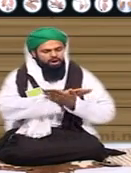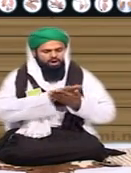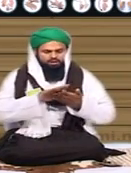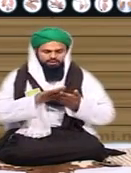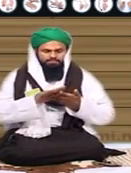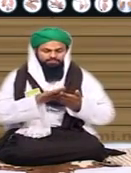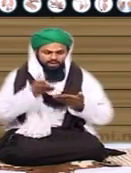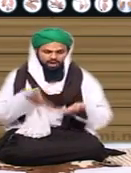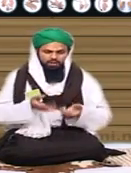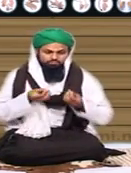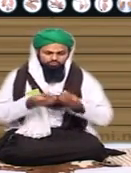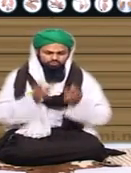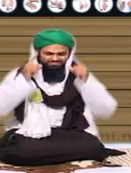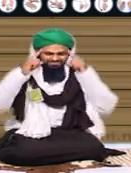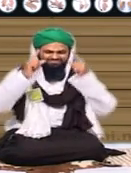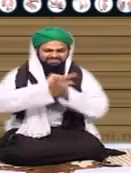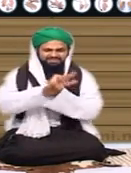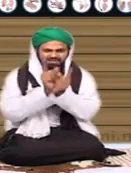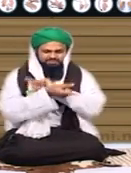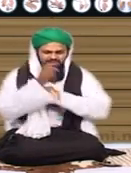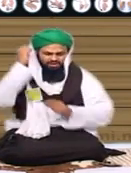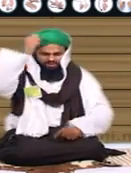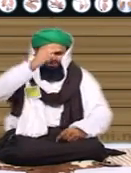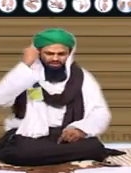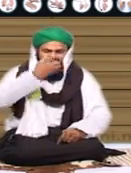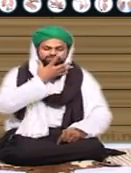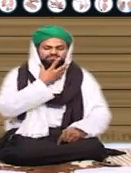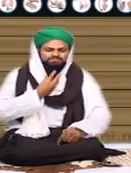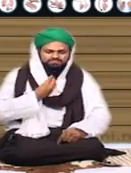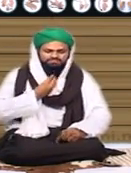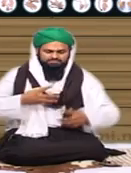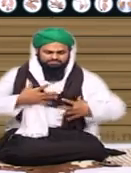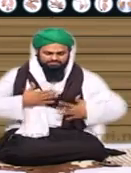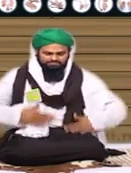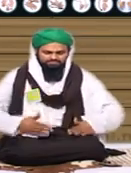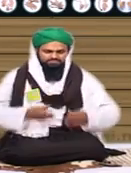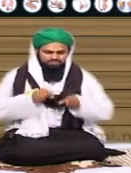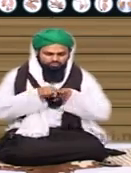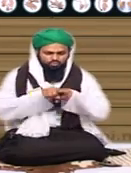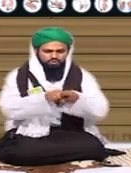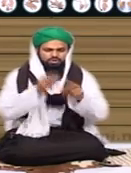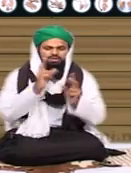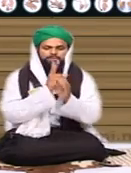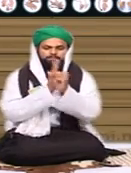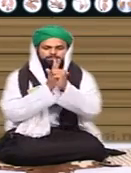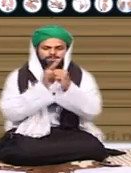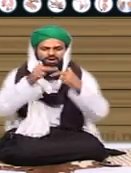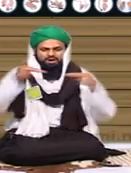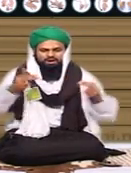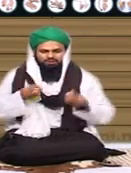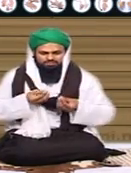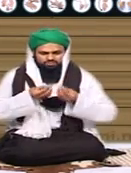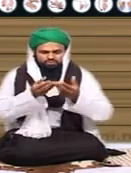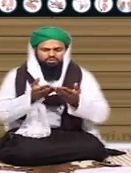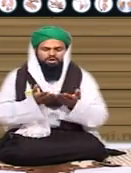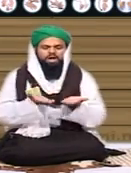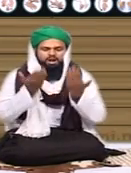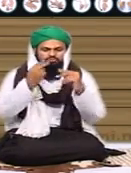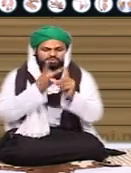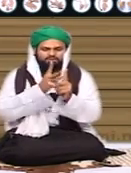کا فضل سر پہ امامہ سجائے، داڑھی چہرے پر سجائے، تبلیغ کرتے ہیں، سنتیں بیان کرتے ہیں۔ تو اللہ کا فضل یہ پاکیزہ ماحول ہے، آپ سے